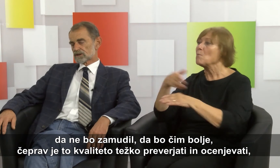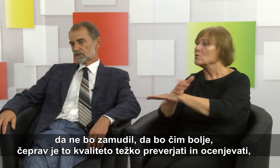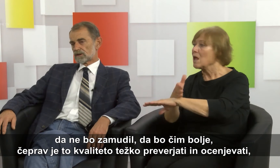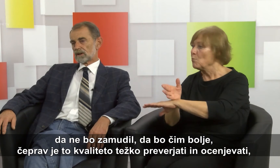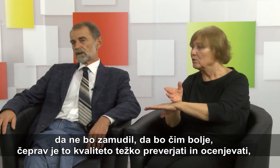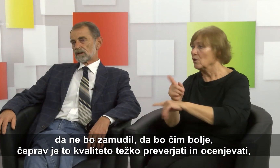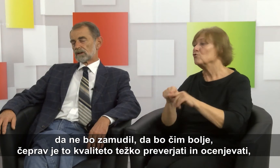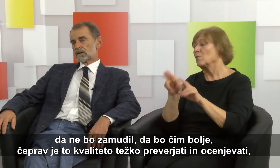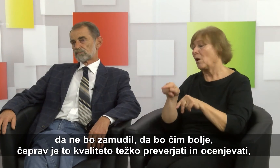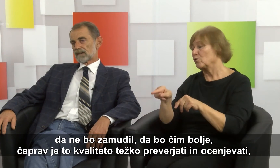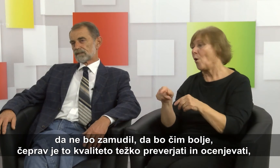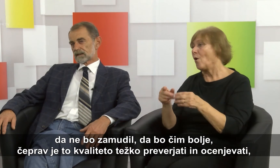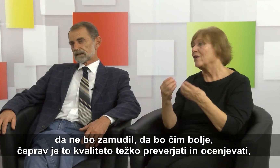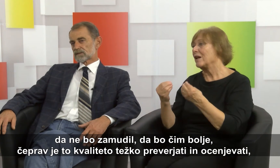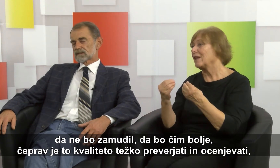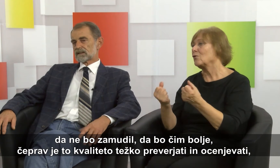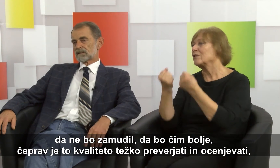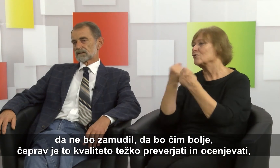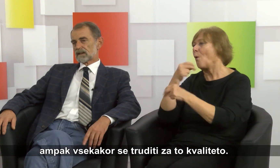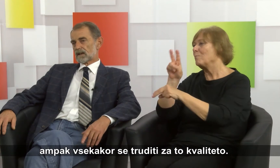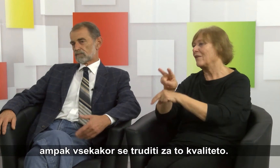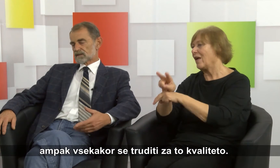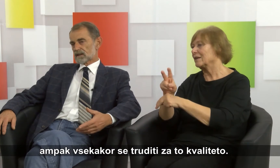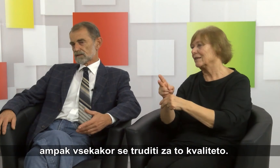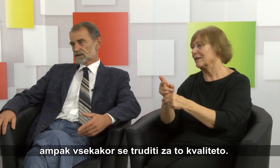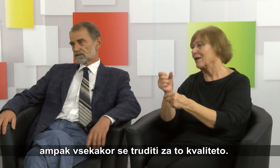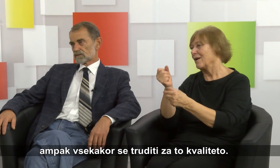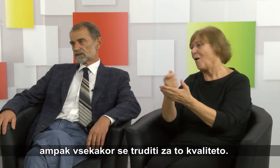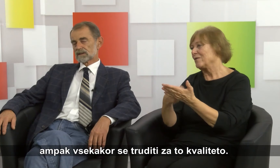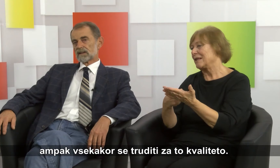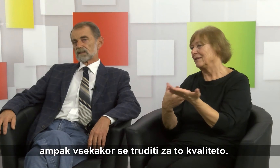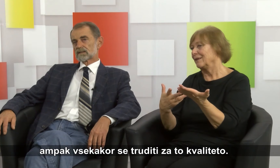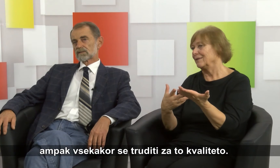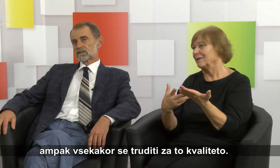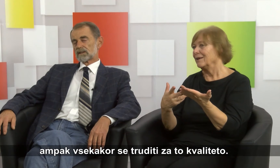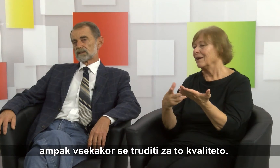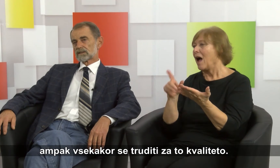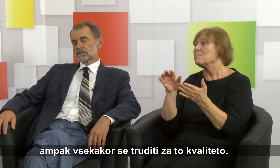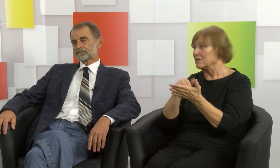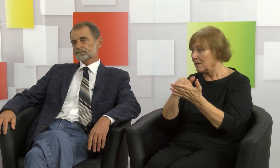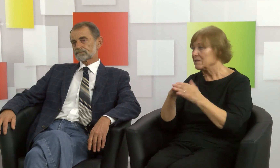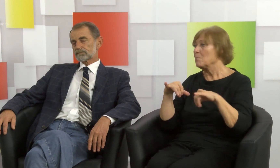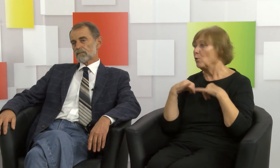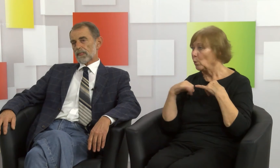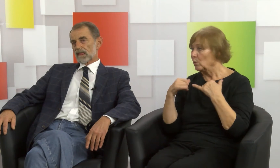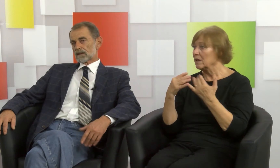težko preverjati, ocenjevati. Ne. Ampak vsekakor se truditi za to kvaliteto,